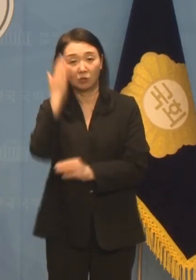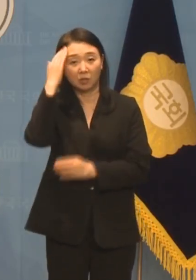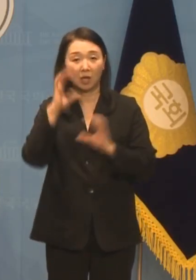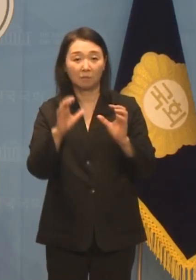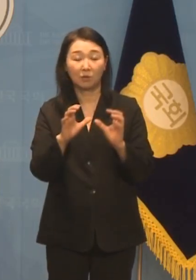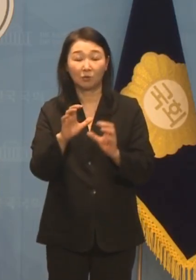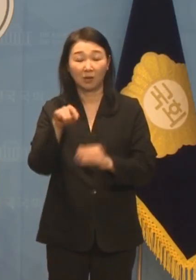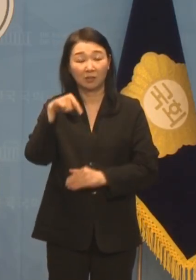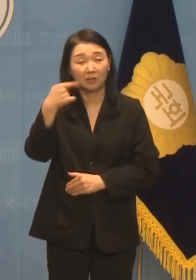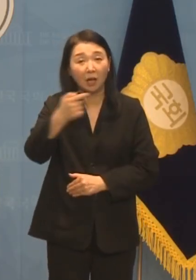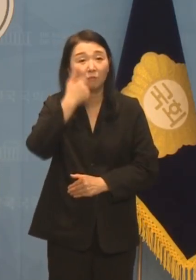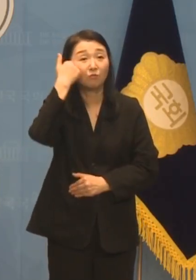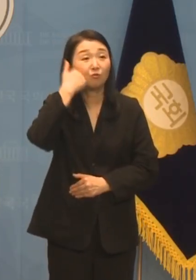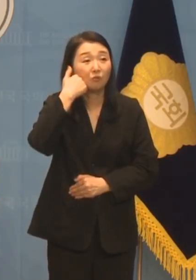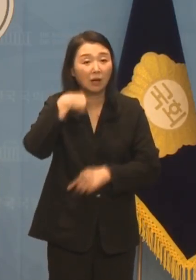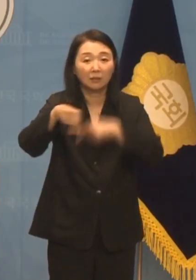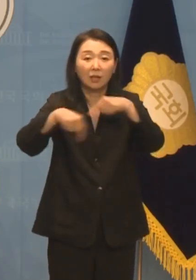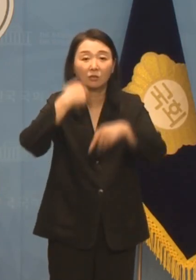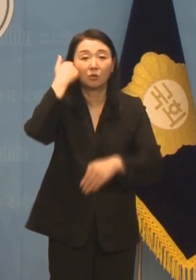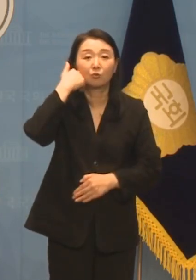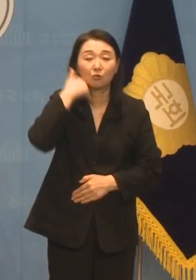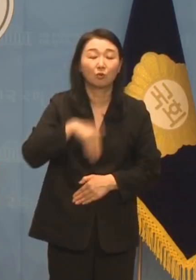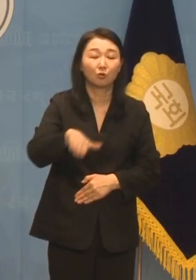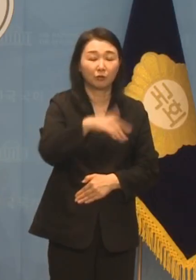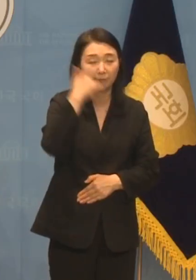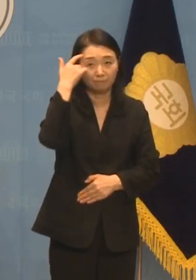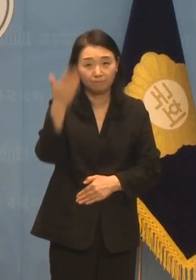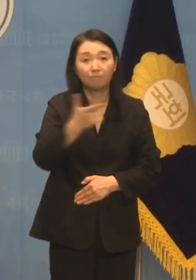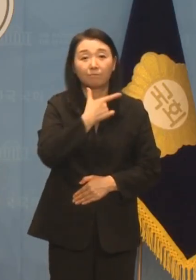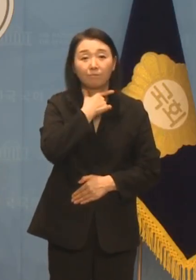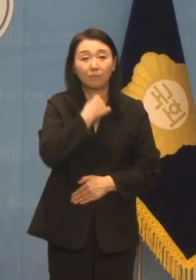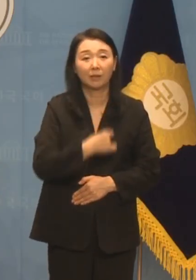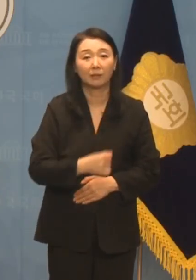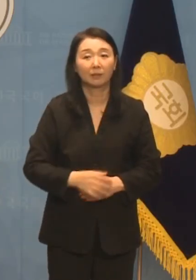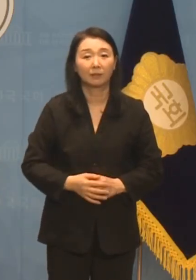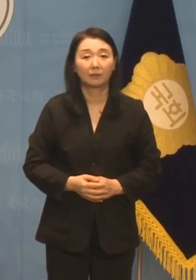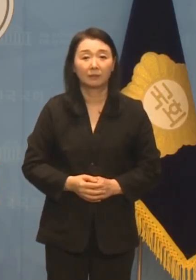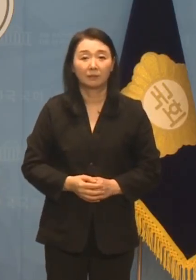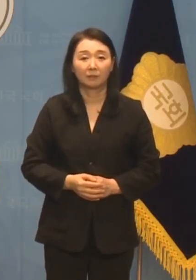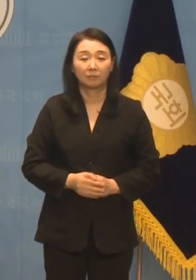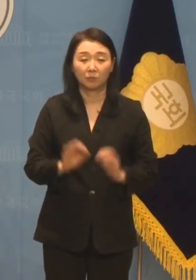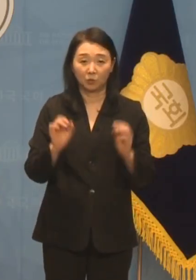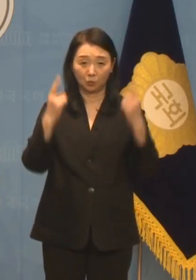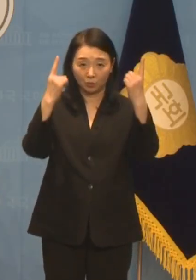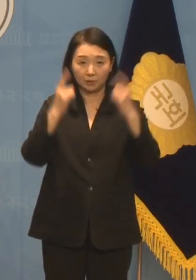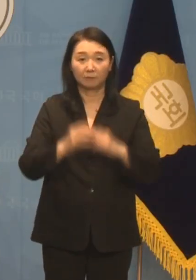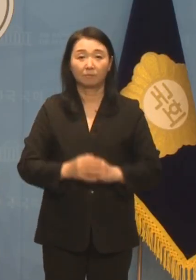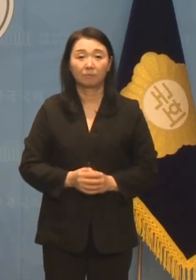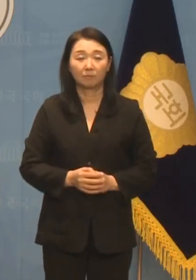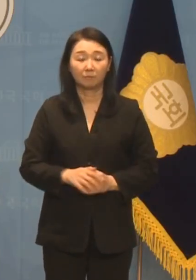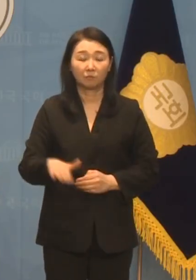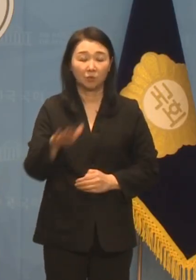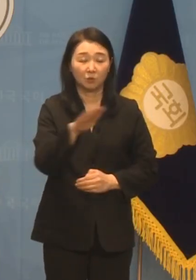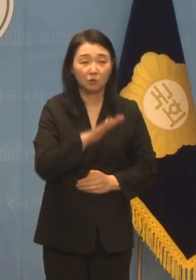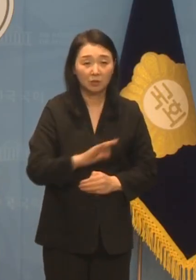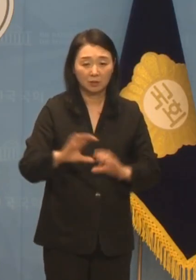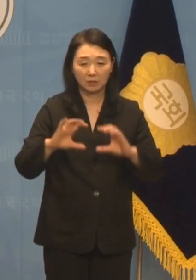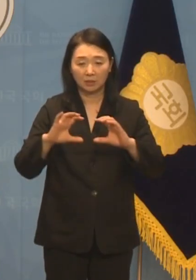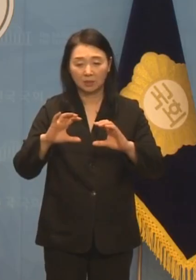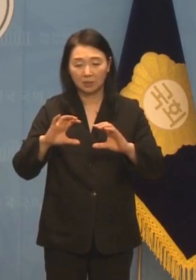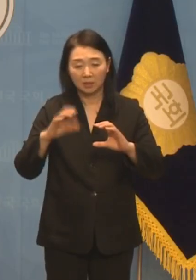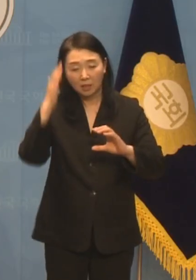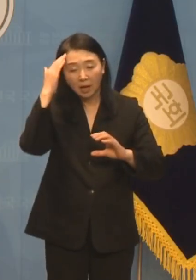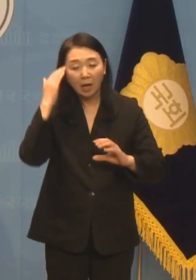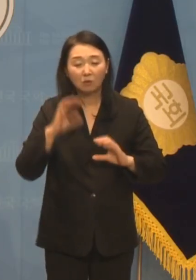다음 장을 누가 써야 하는지 우리는 질문합니다. 동시에 우리는 불안한 이 나라의